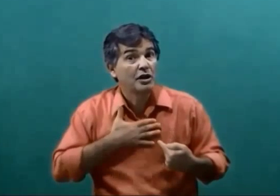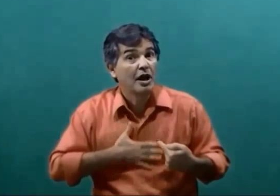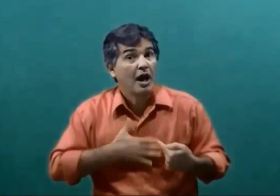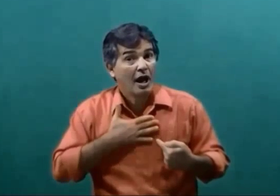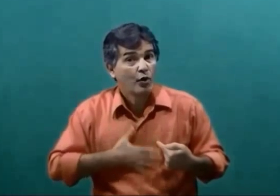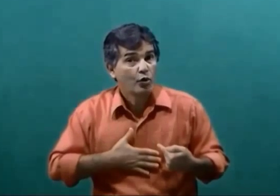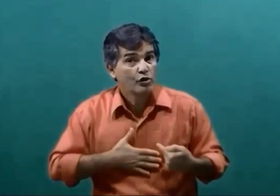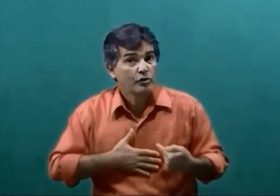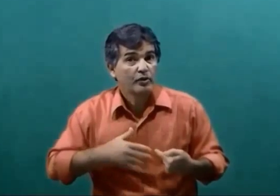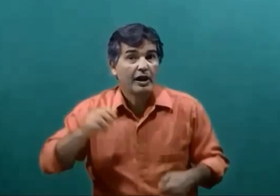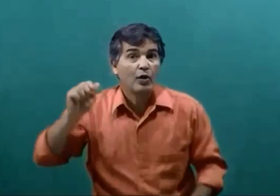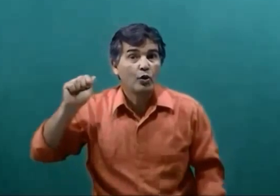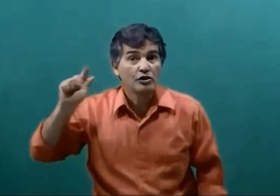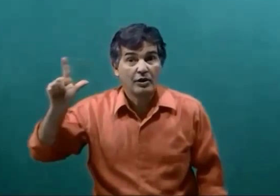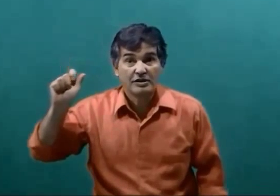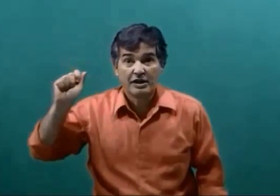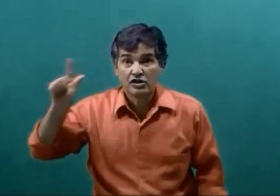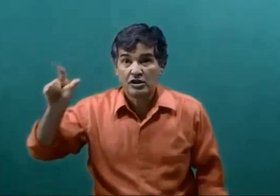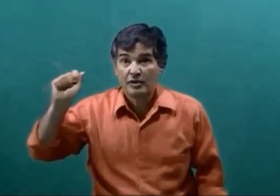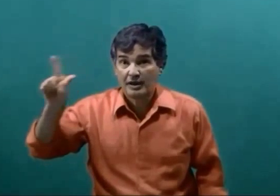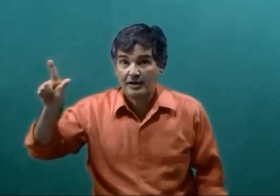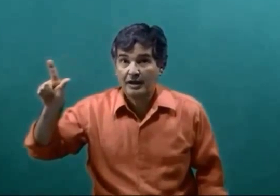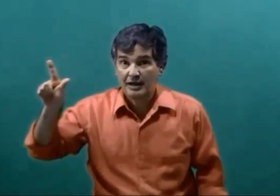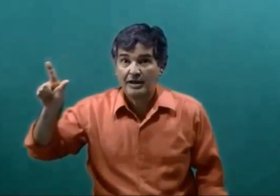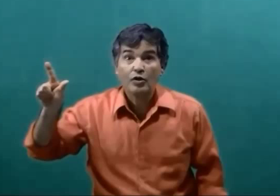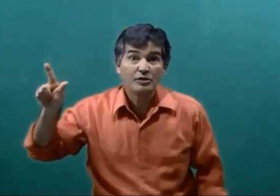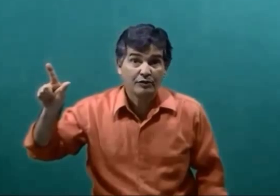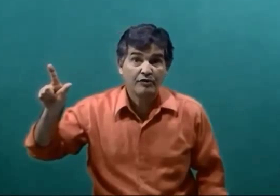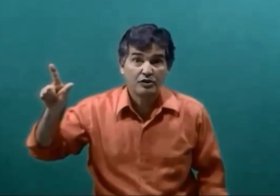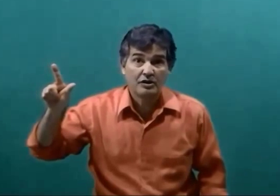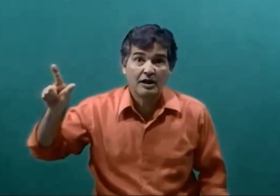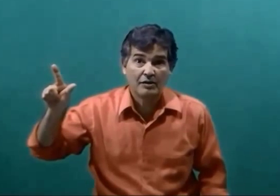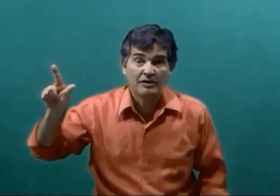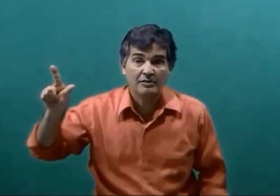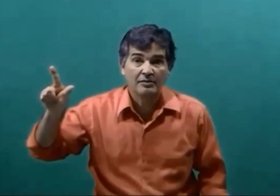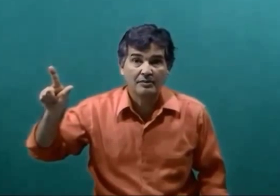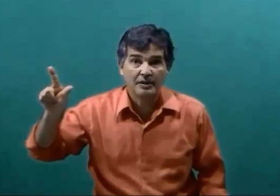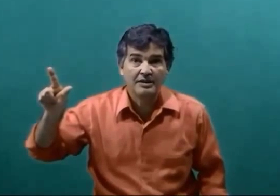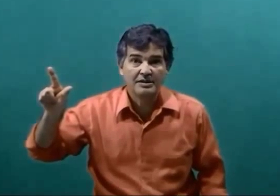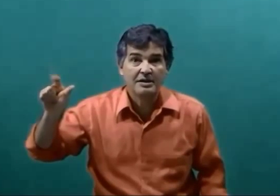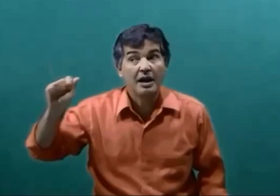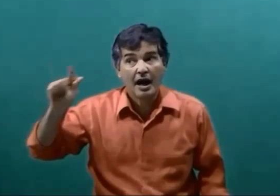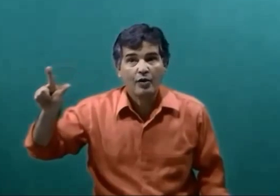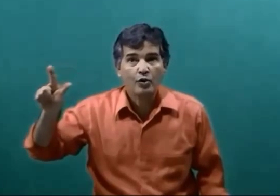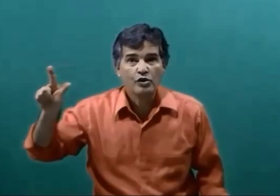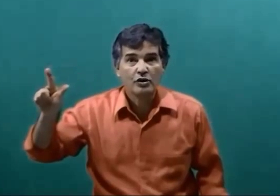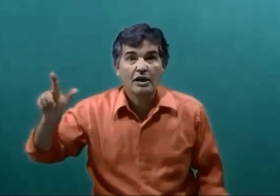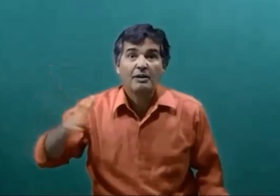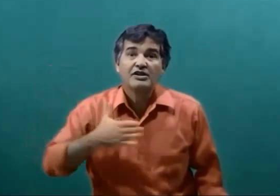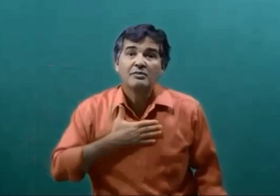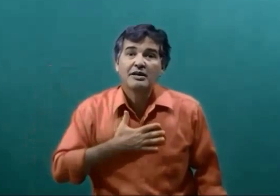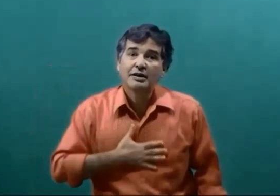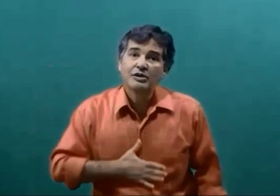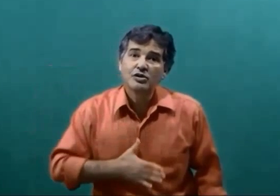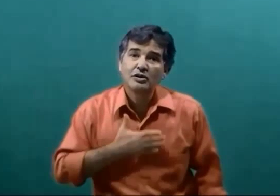de agosto, porque agosto na nossa região é aqui, como já foi visto na aula de meses, agosto, mas também tem um